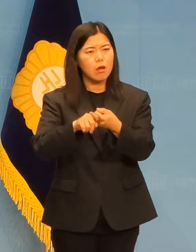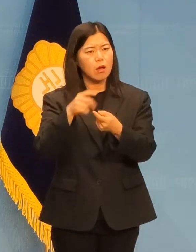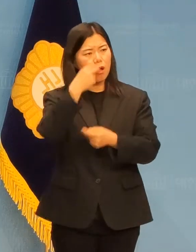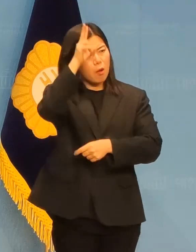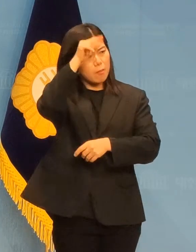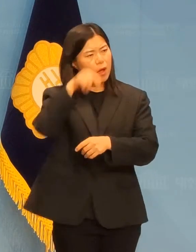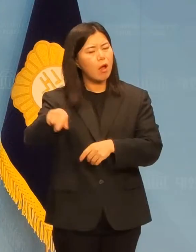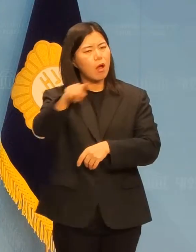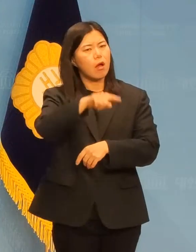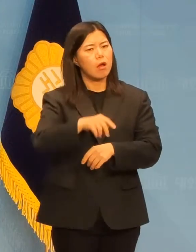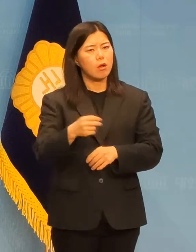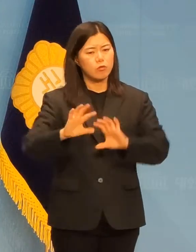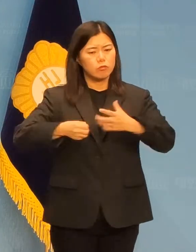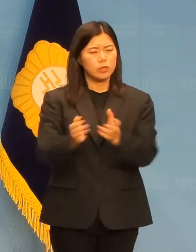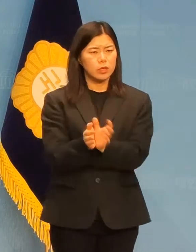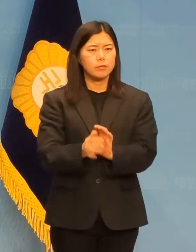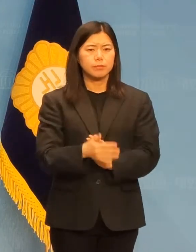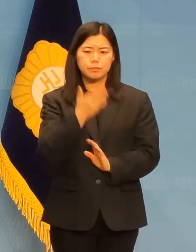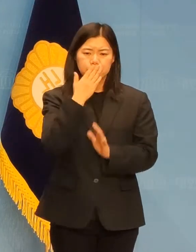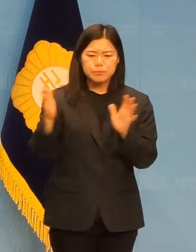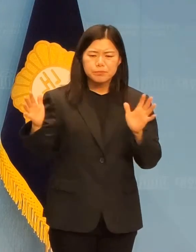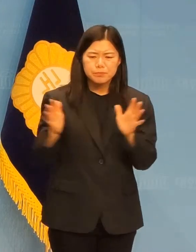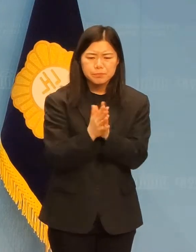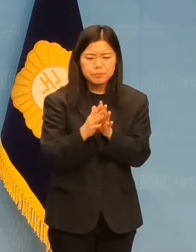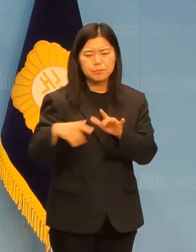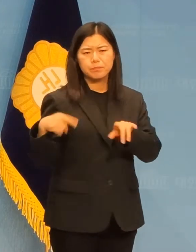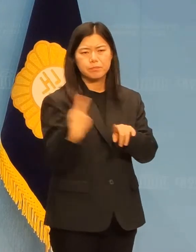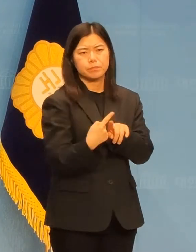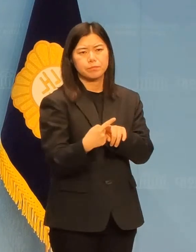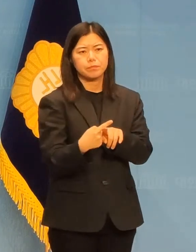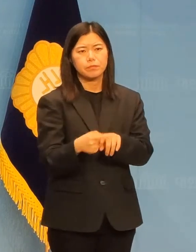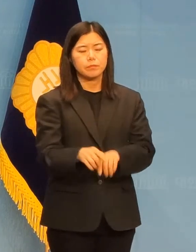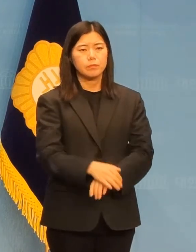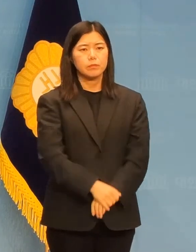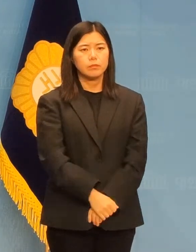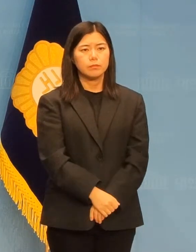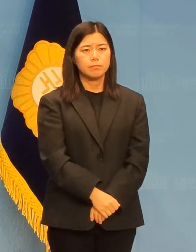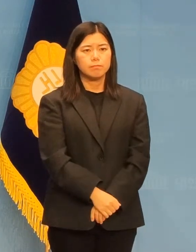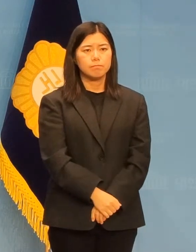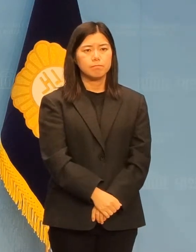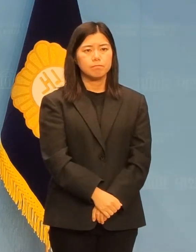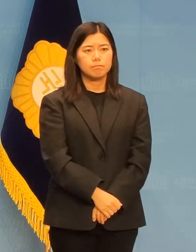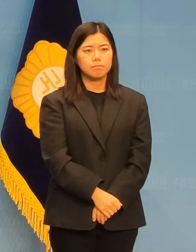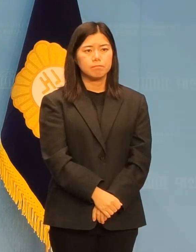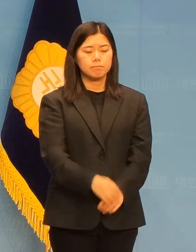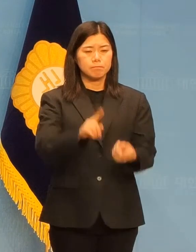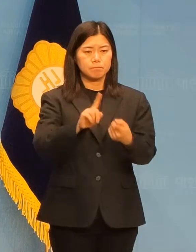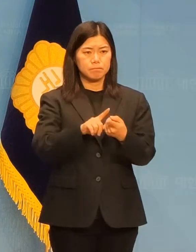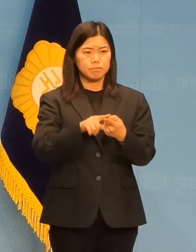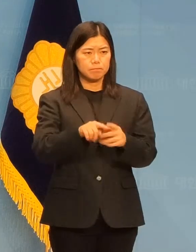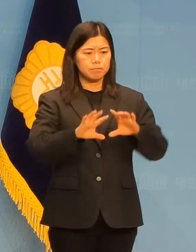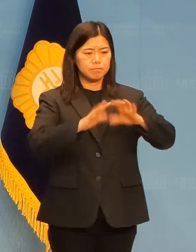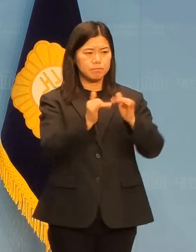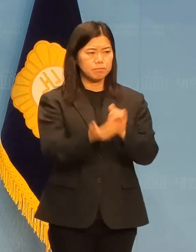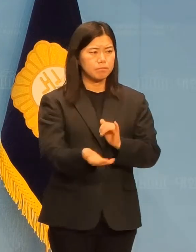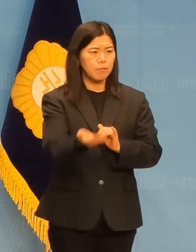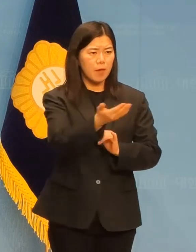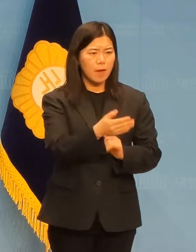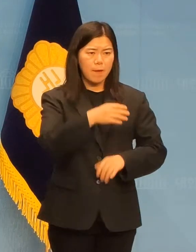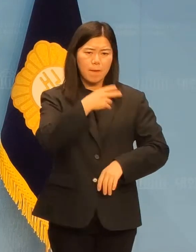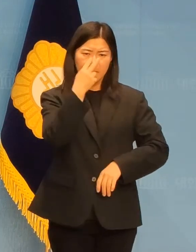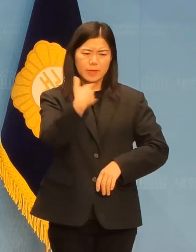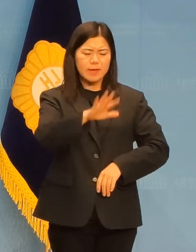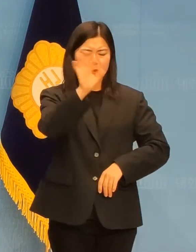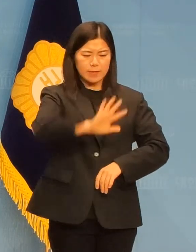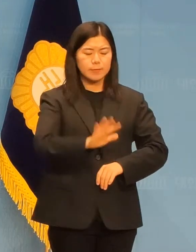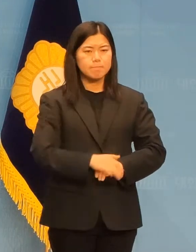검사들, 국민의힘 다 한통속이다 이렇게 말씀드리면서 이에 대해서는 국민들이 가만히 있지